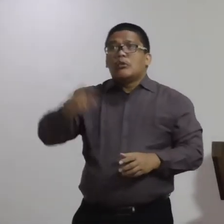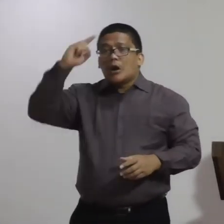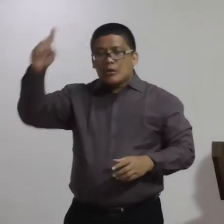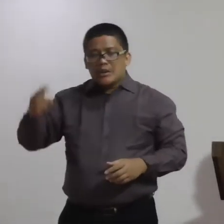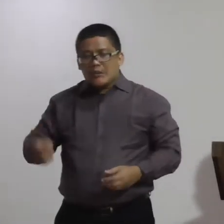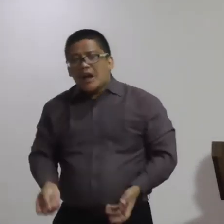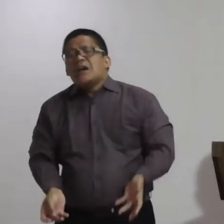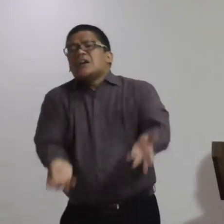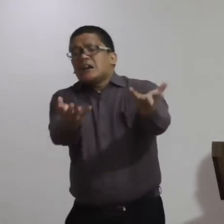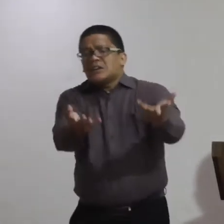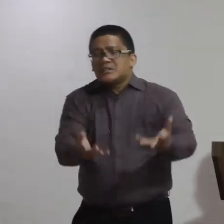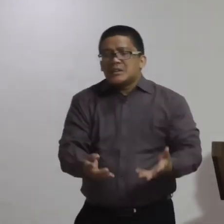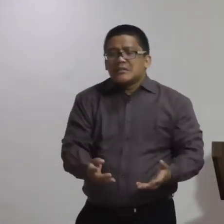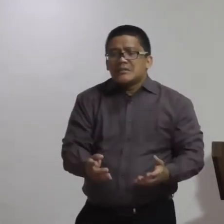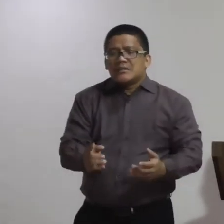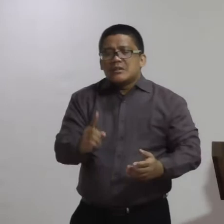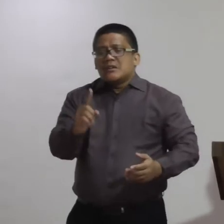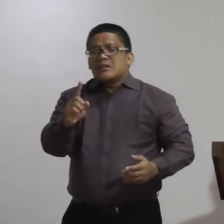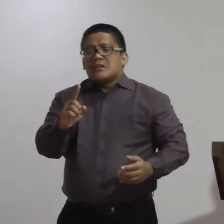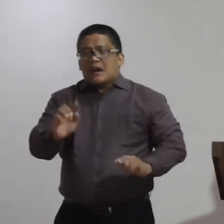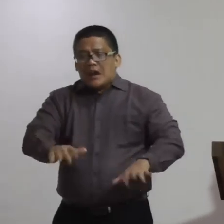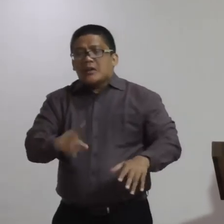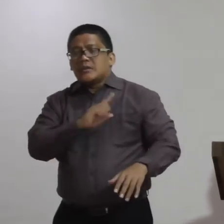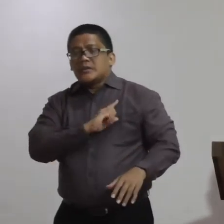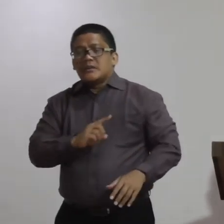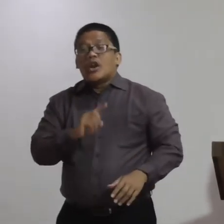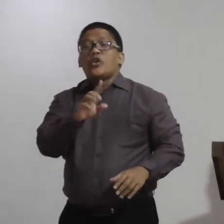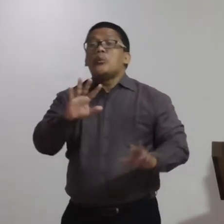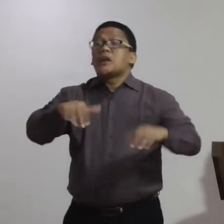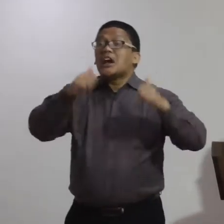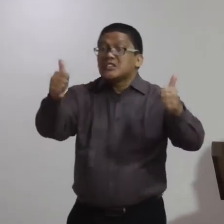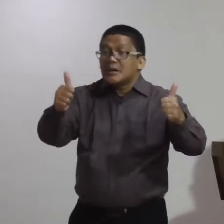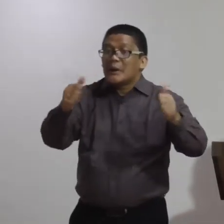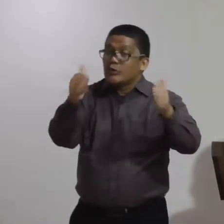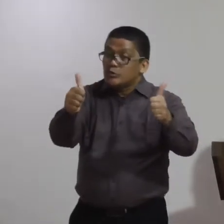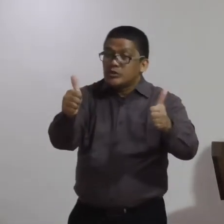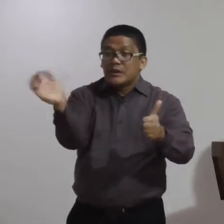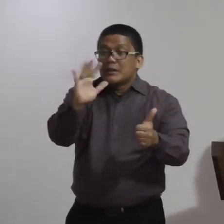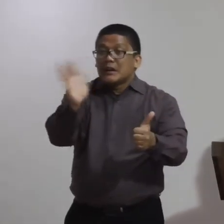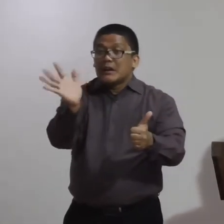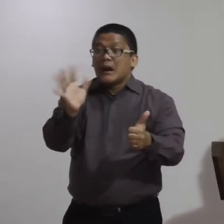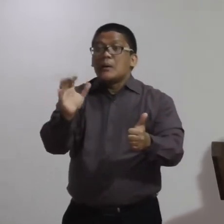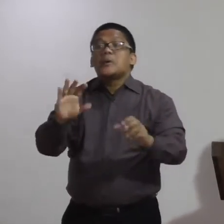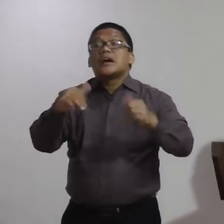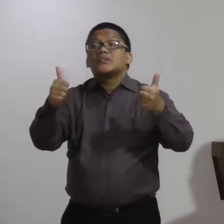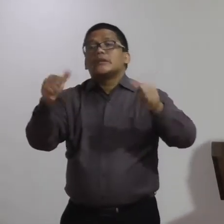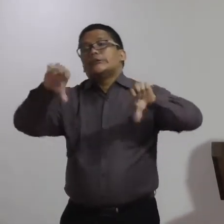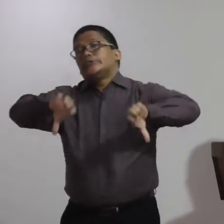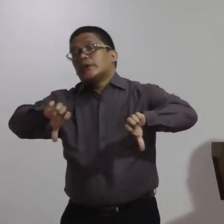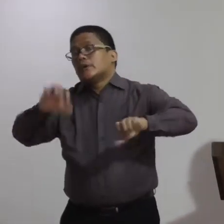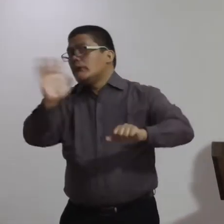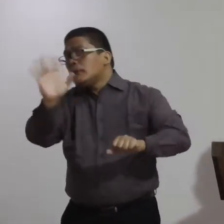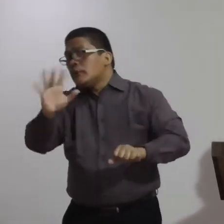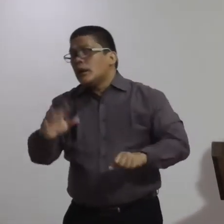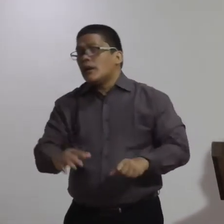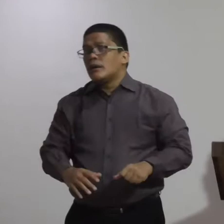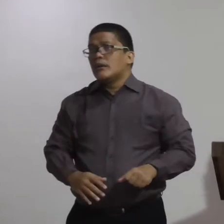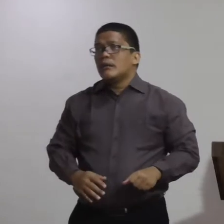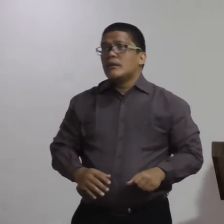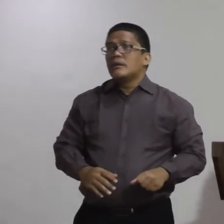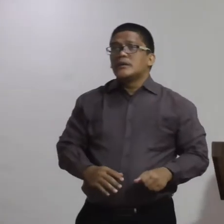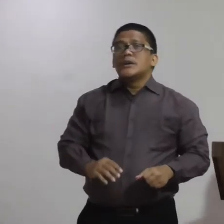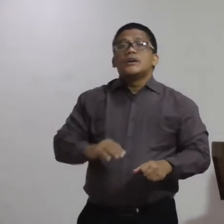yang tunggal. Kalau nanti berhasil ya berhasil, kalau enggak, enggak seperti itu. Semua dilakukan dalam hikmat,